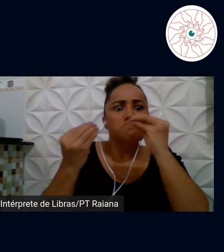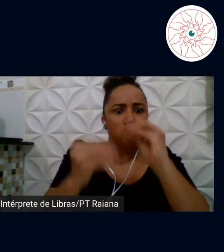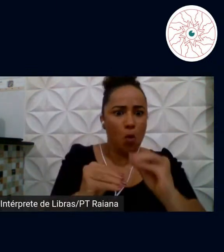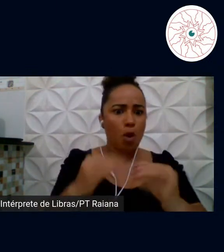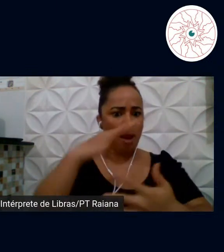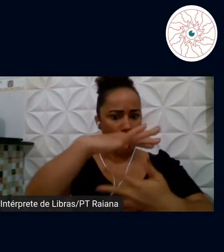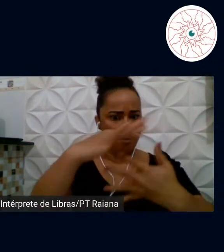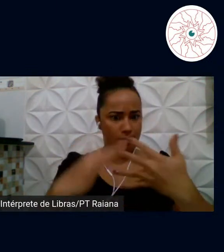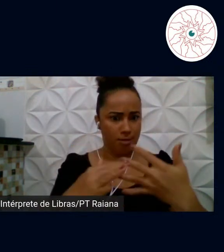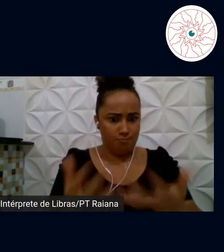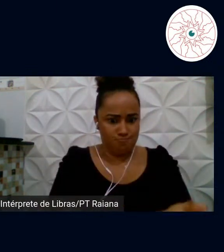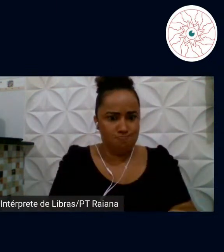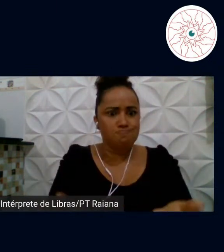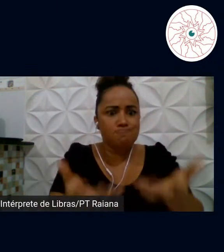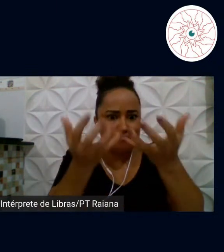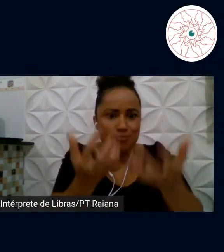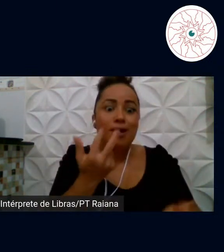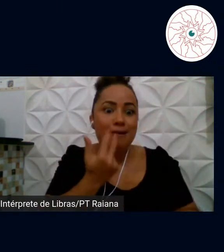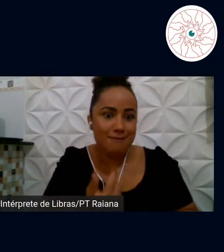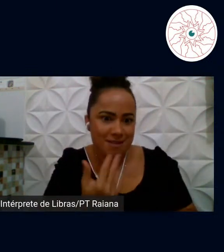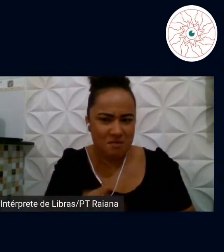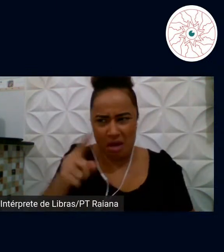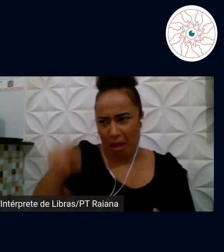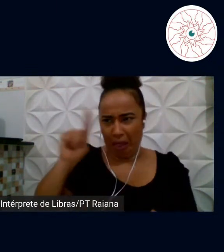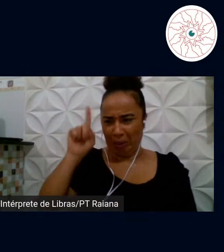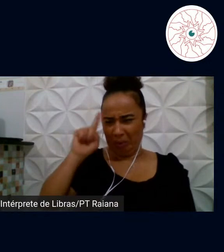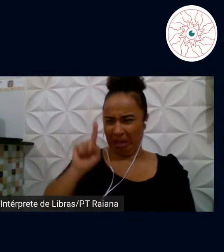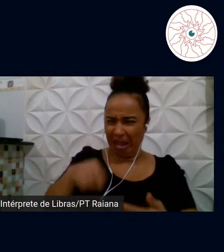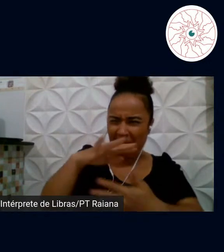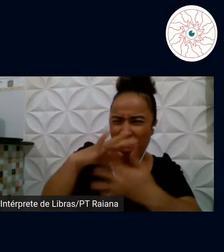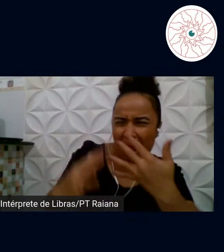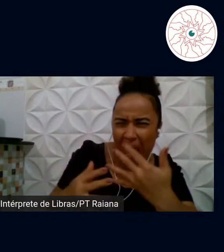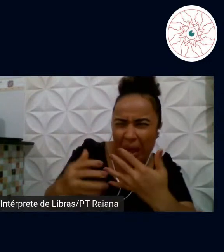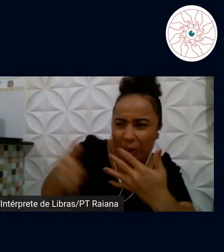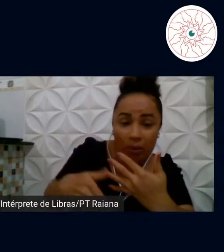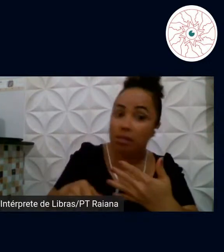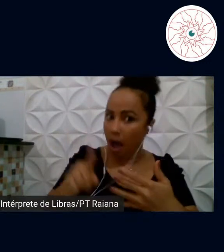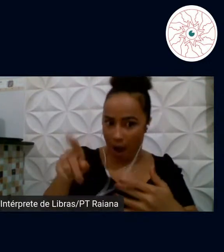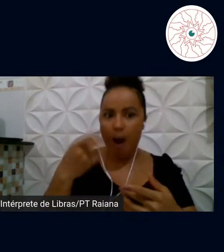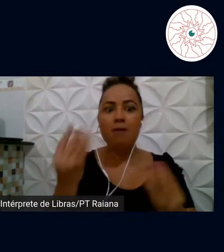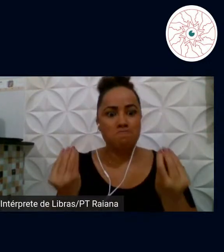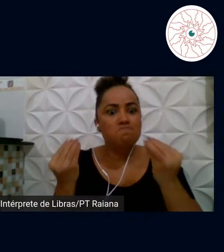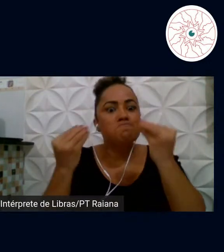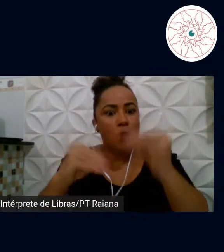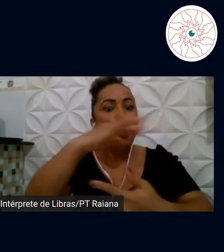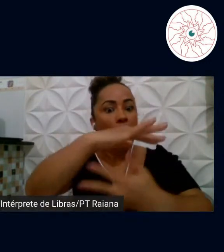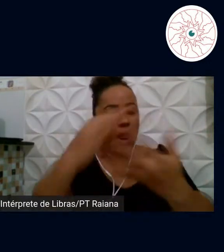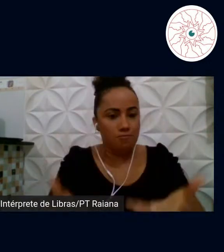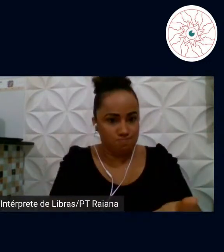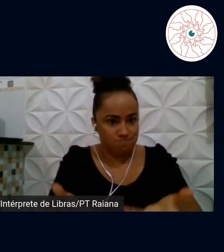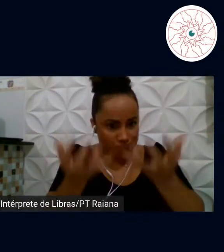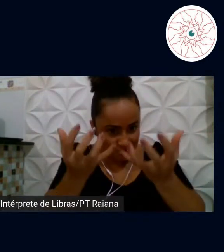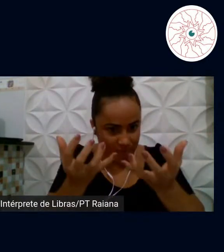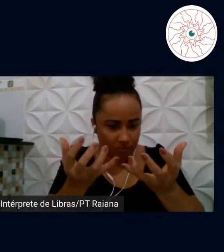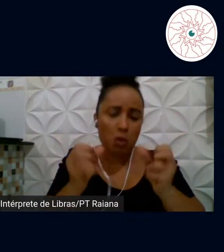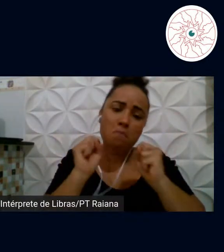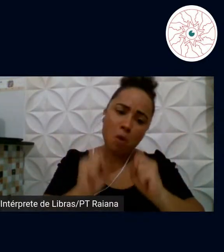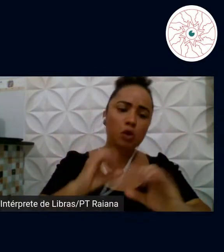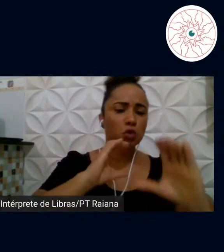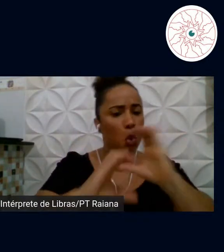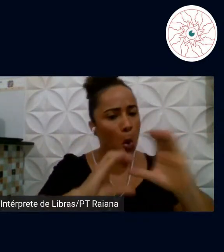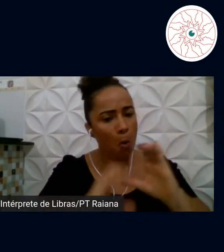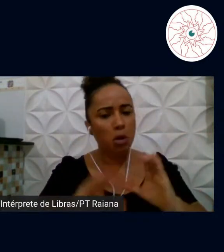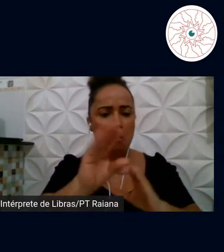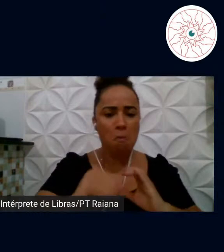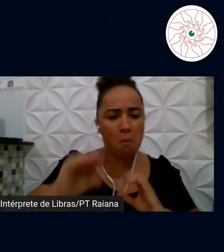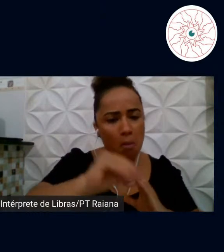muito. não cai no equívoco de achar que Libras não é uma língua e também eh diferentes formas de comunicação, seja oral ou